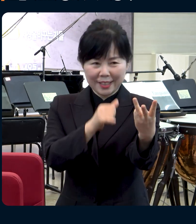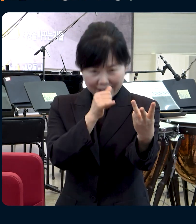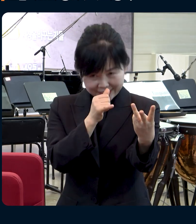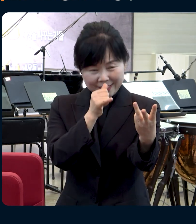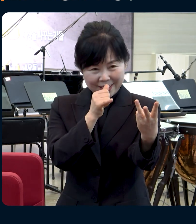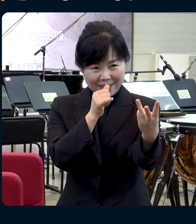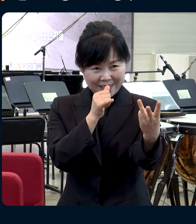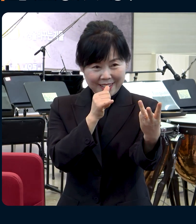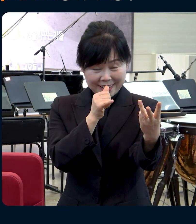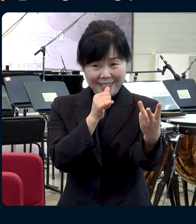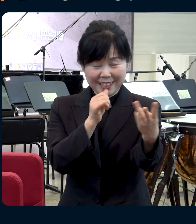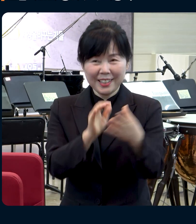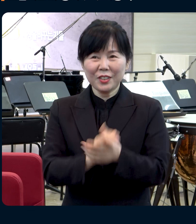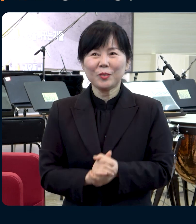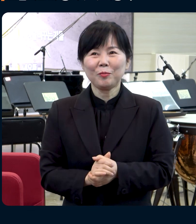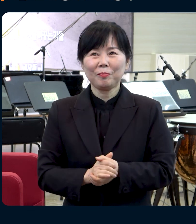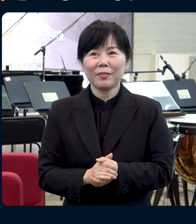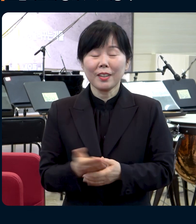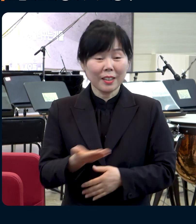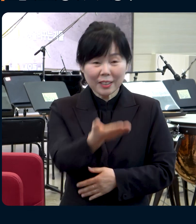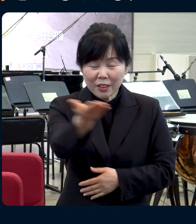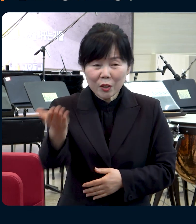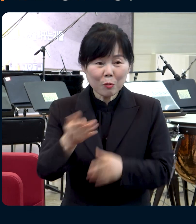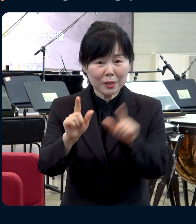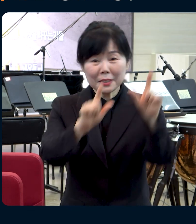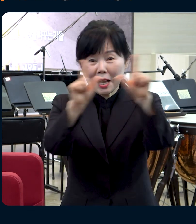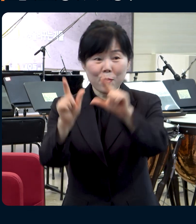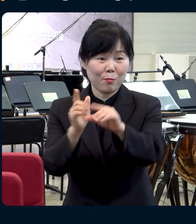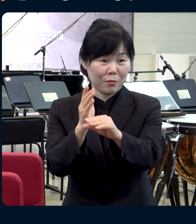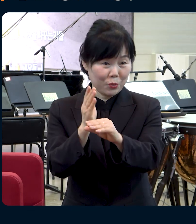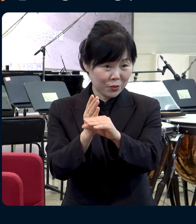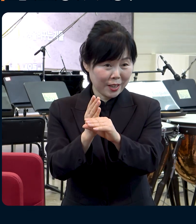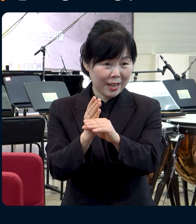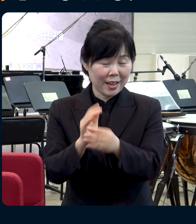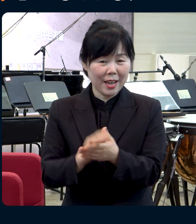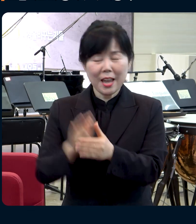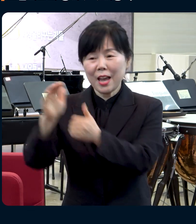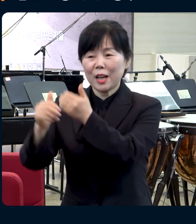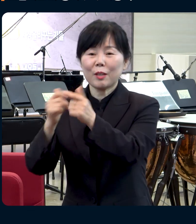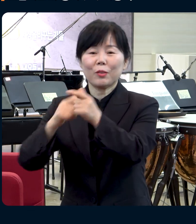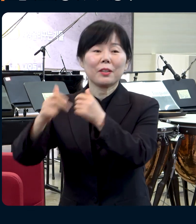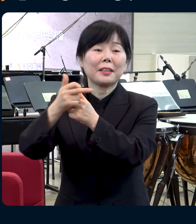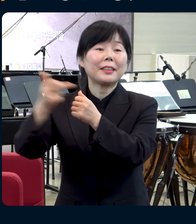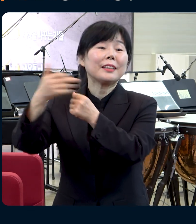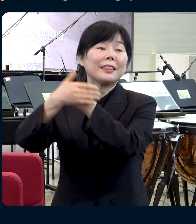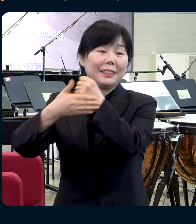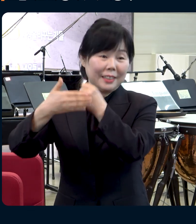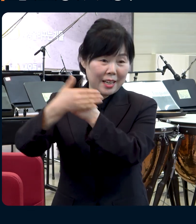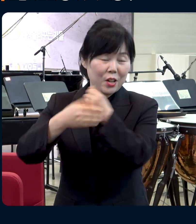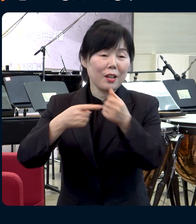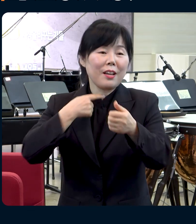원합니다. 여러분, 제가 원하기는요, 이 자리에 계신 여러분의 삶 가운데 하나님의 더 큰 은혜, 이전에